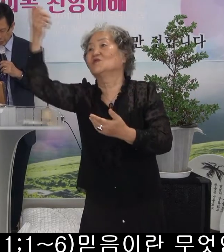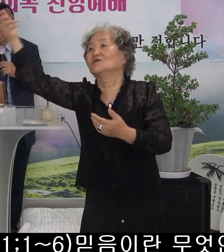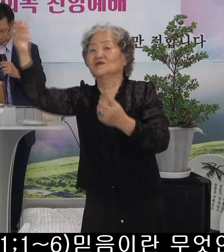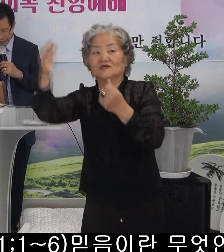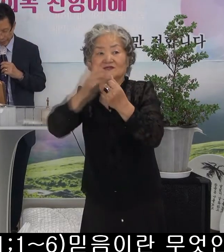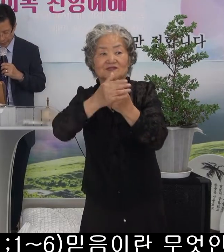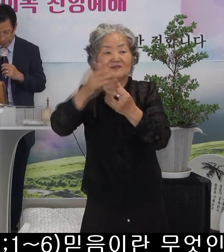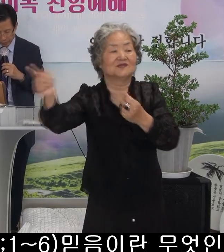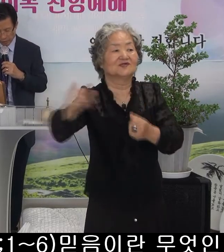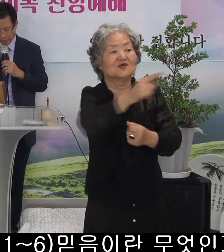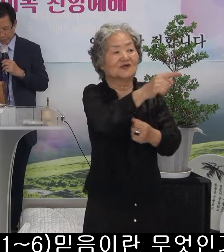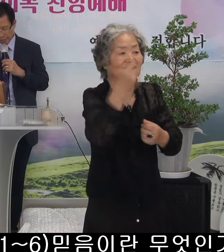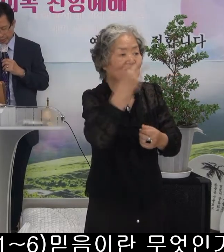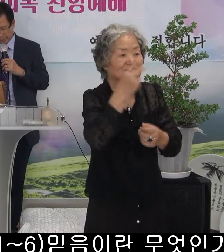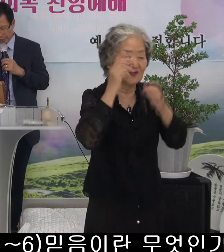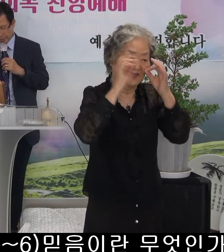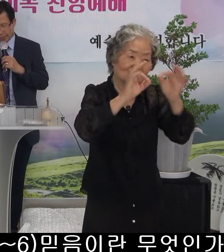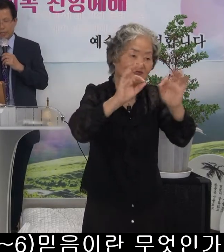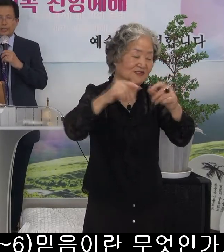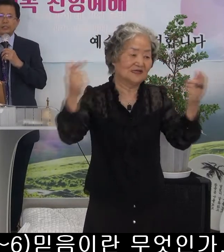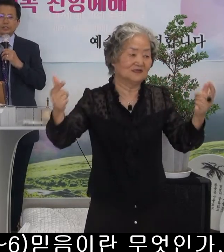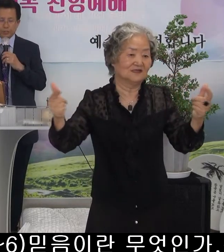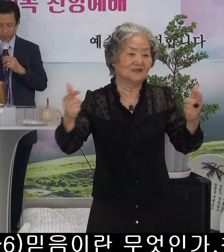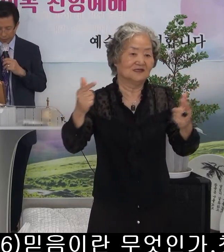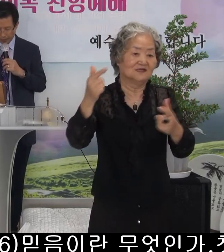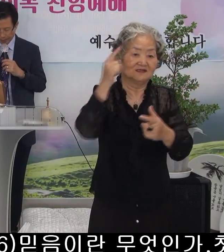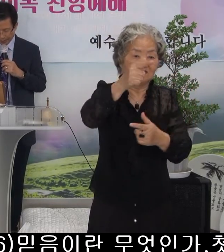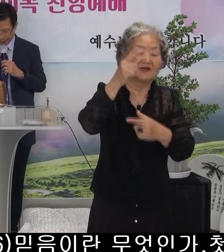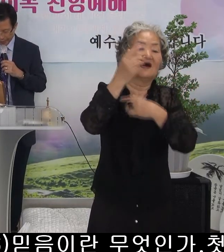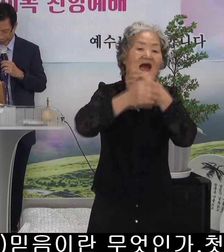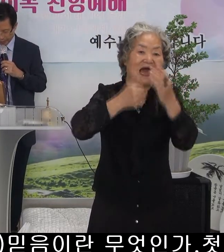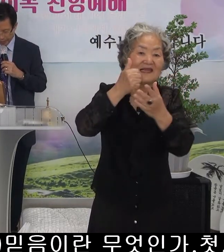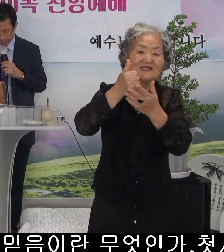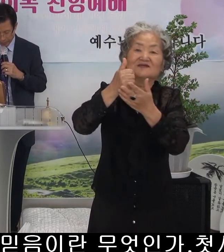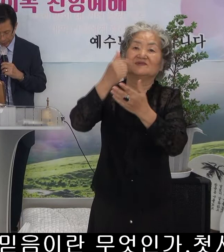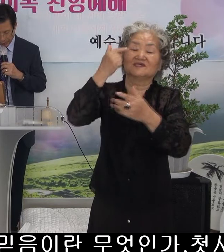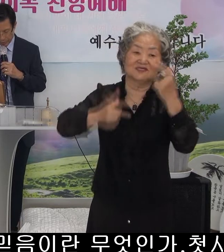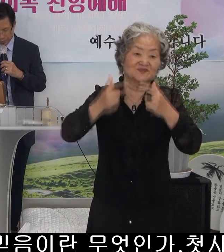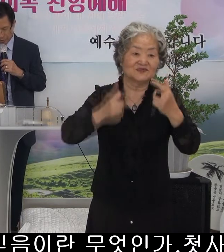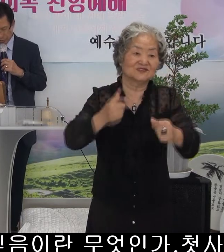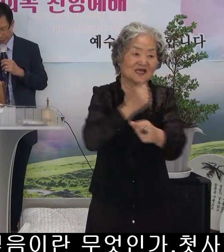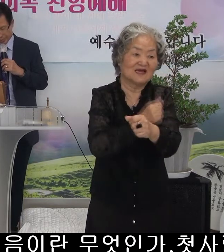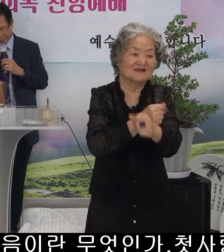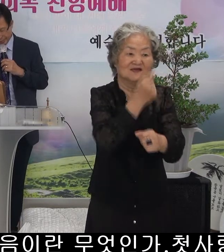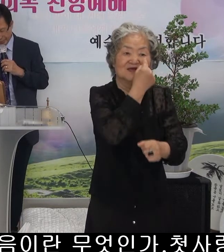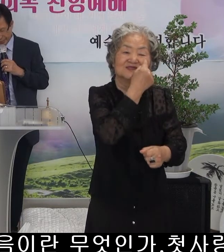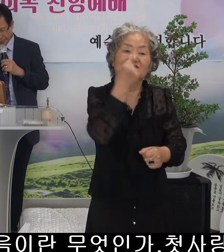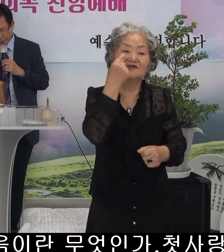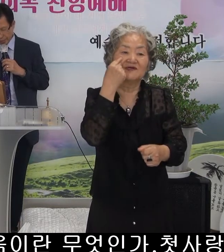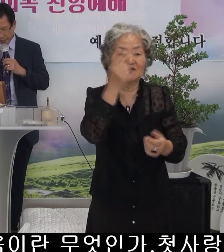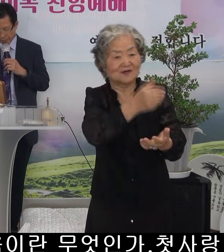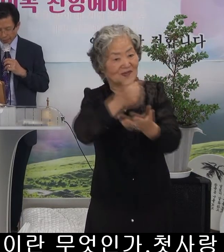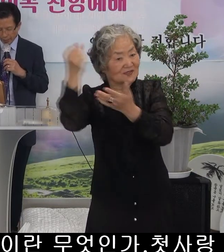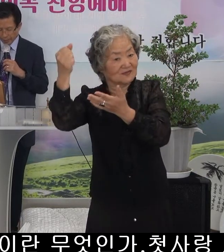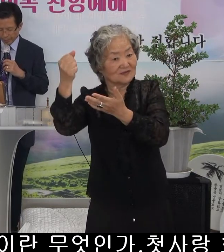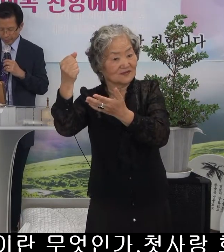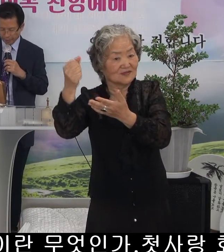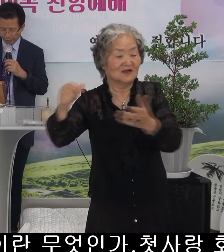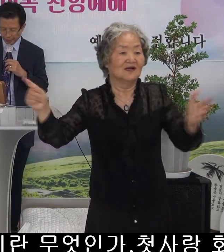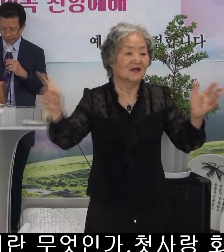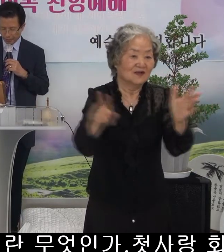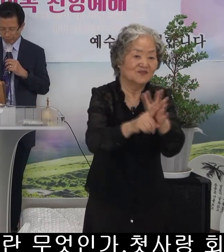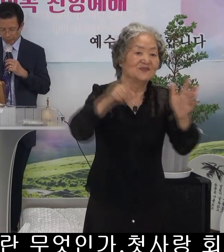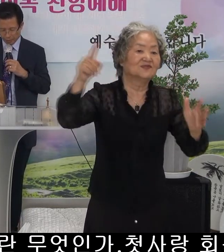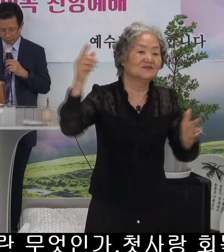저는 옮기기 전에 하나님을 기쁘시게 하는 자라 하는 증거를 받았느니라. 믿음이 없이는 기쁘시게 못하나니 하나님께 나가는